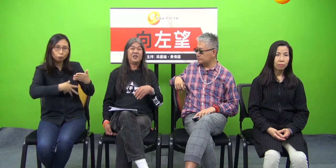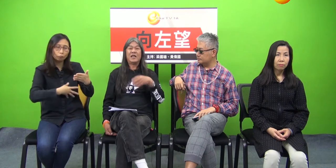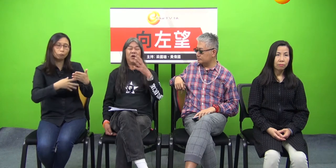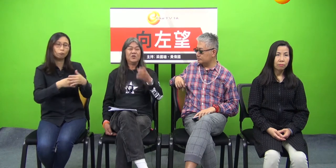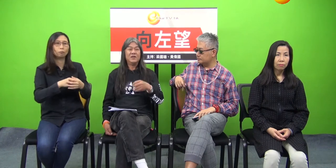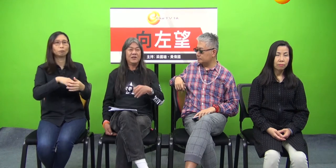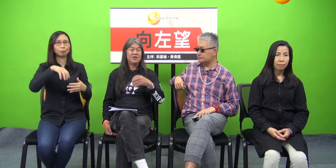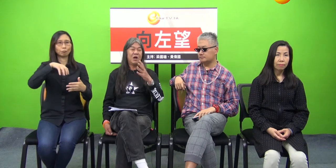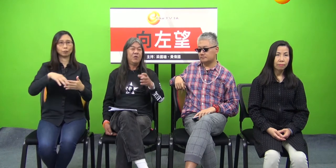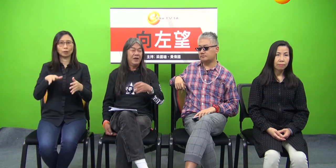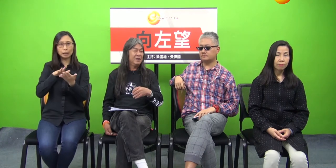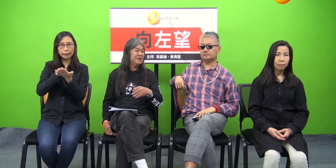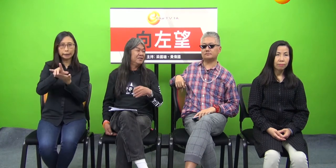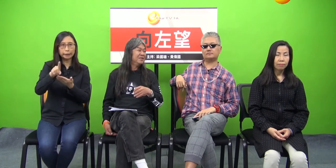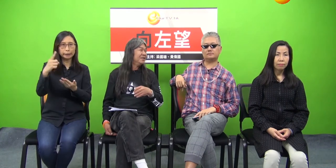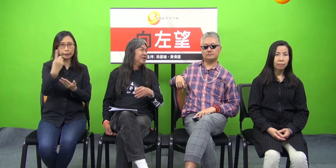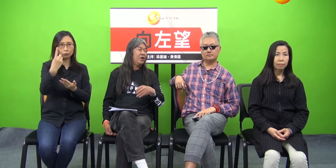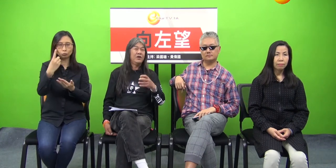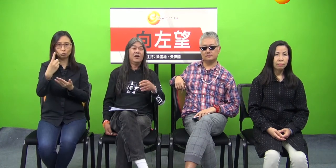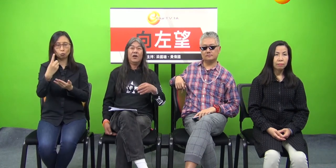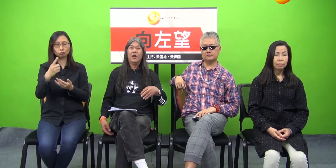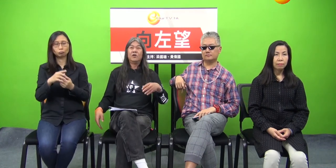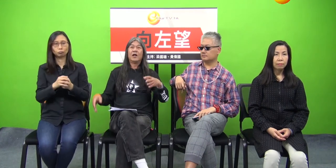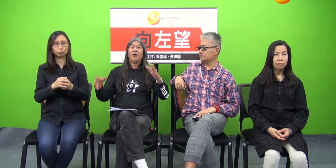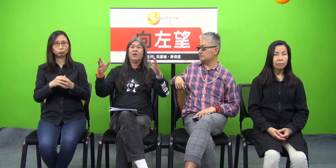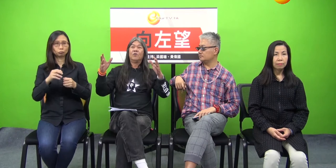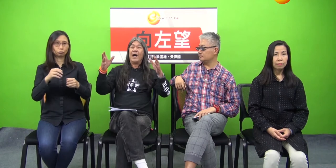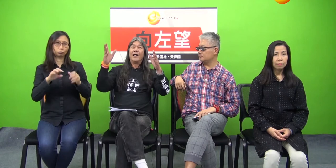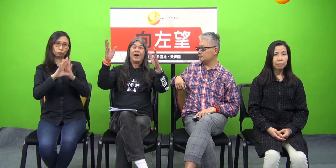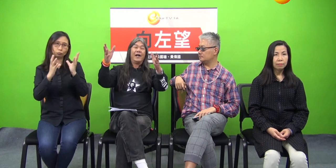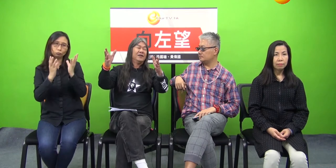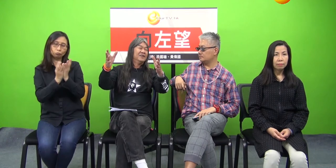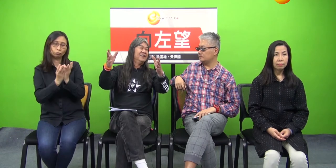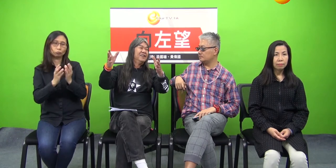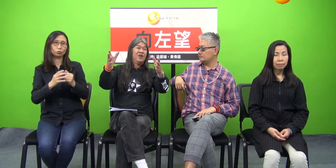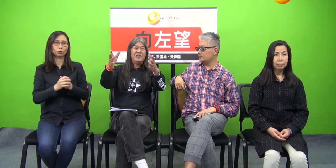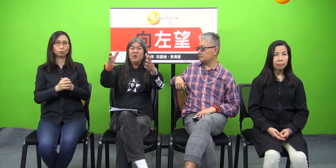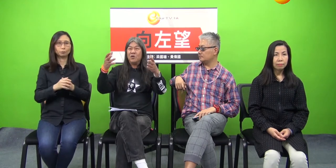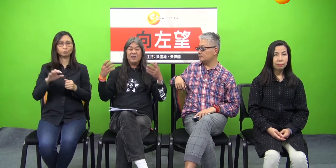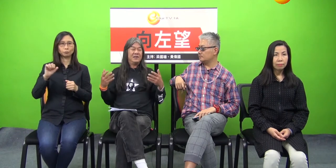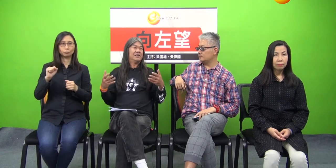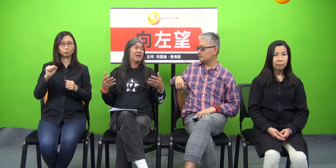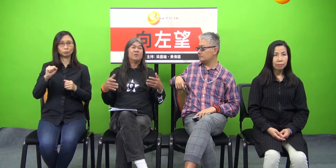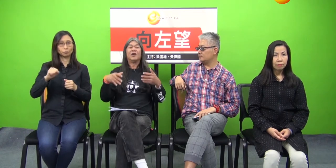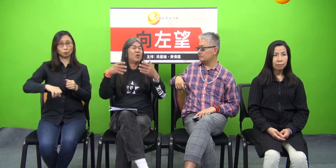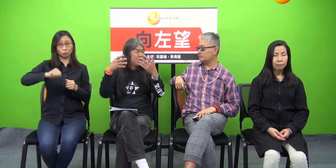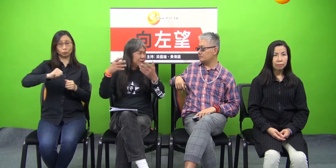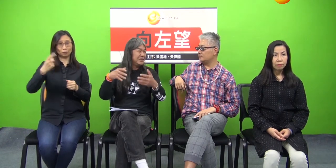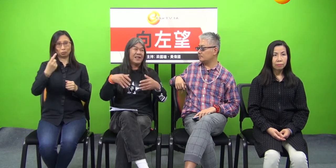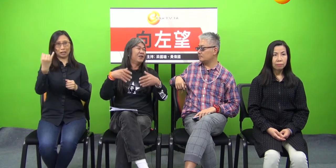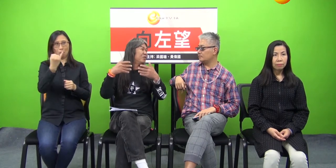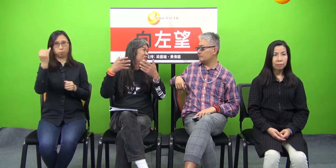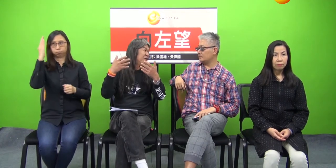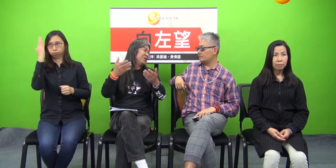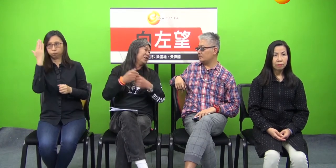你一黨專政之後修憲，去用一個壞嘅鏡去照嗰個事實，咁搞個事實